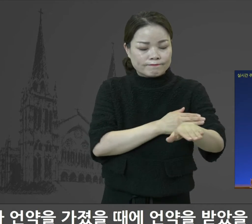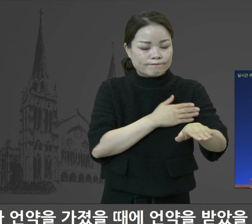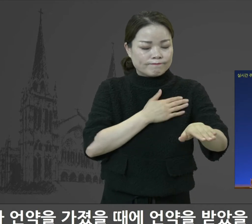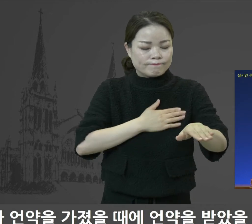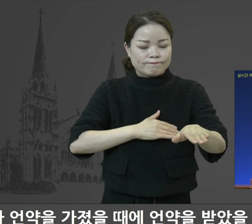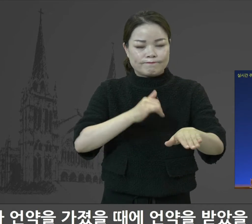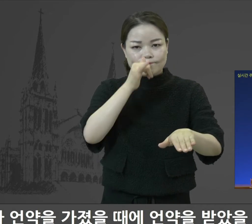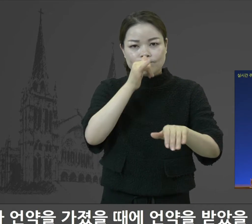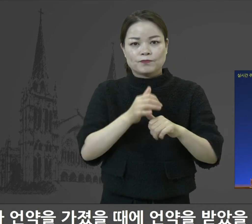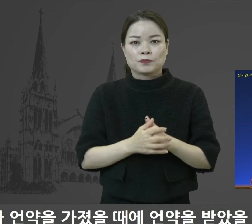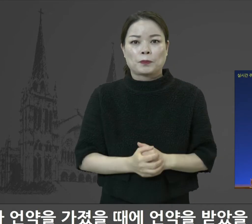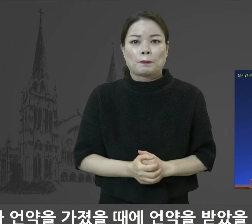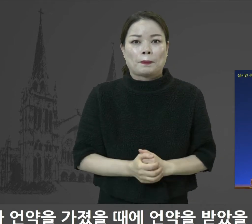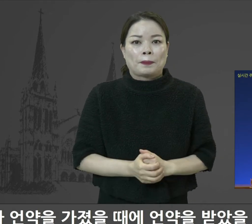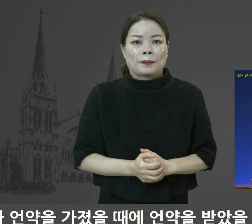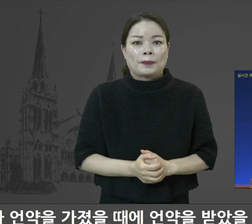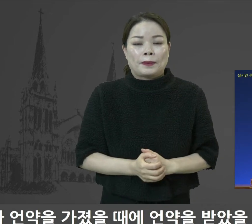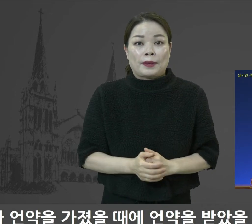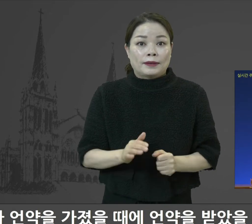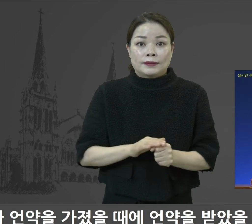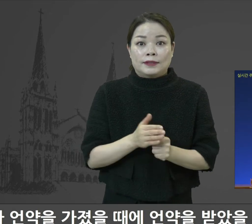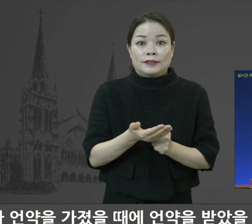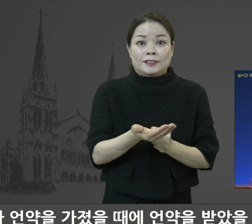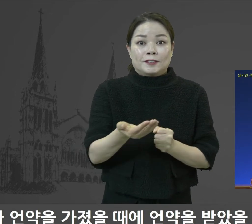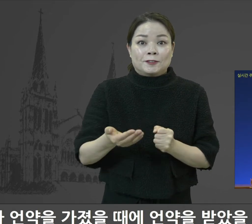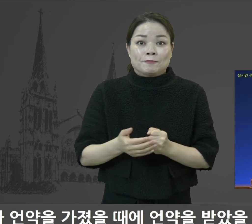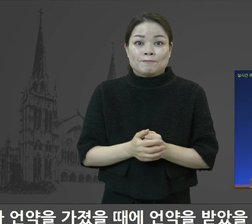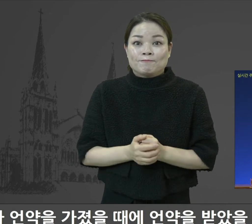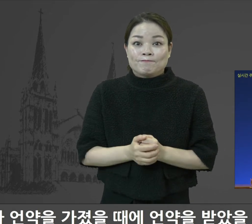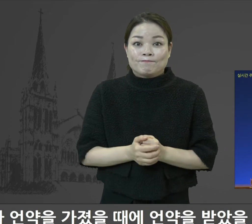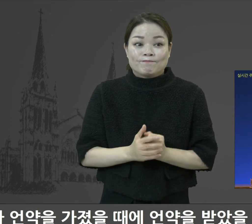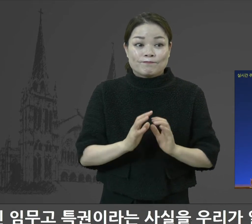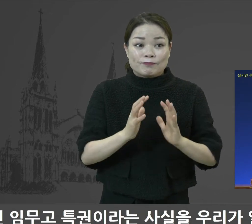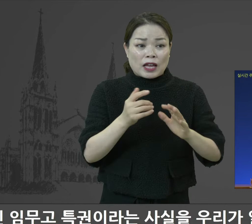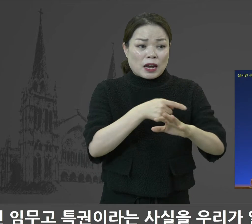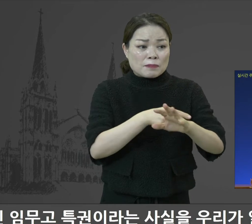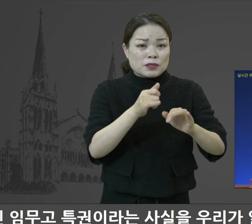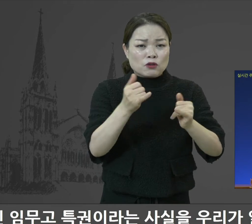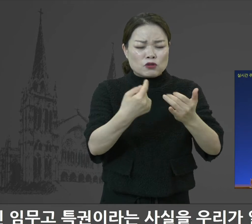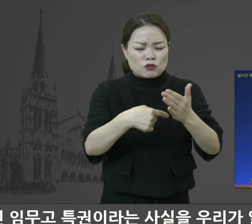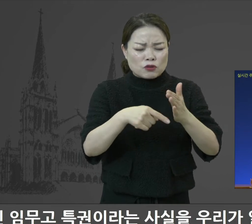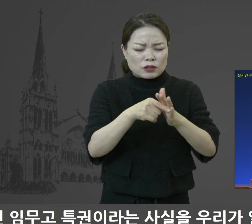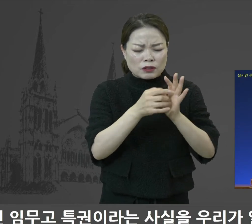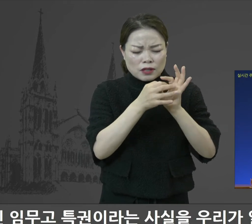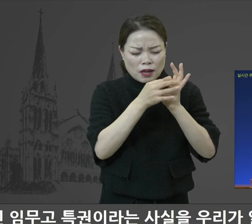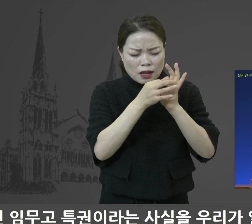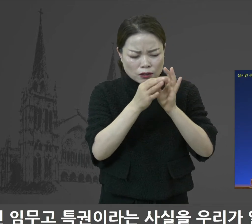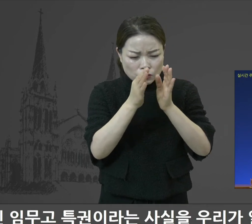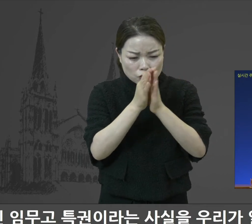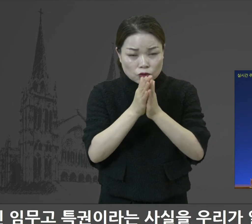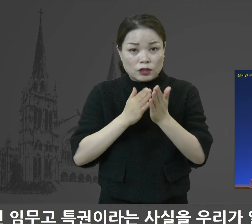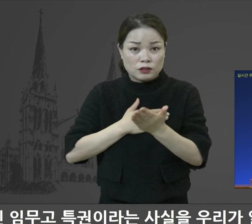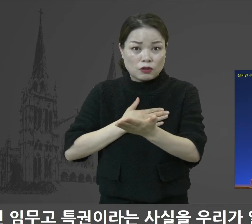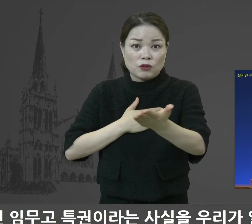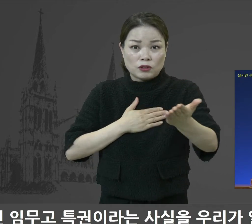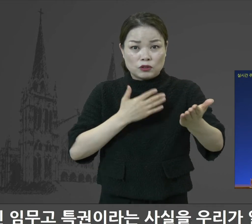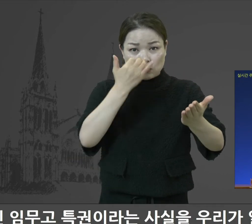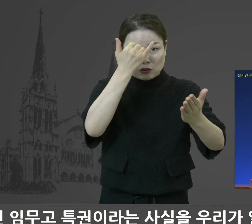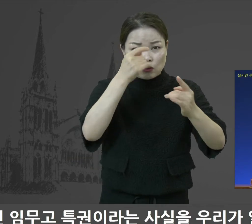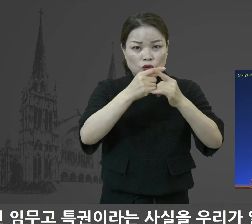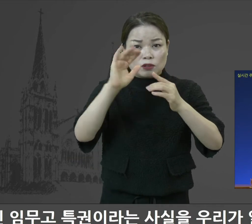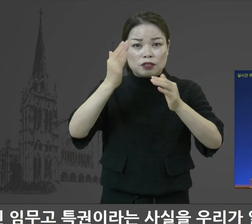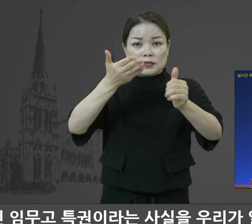알아야 됩니다. 사랑하는 여러분, 나라와 민족을 위해서 계속 기도하시는 저와 여러분 충영교회 될 수